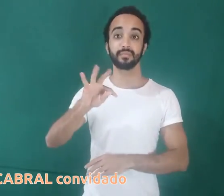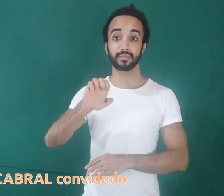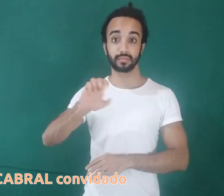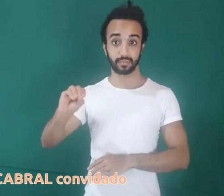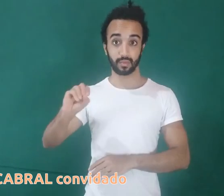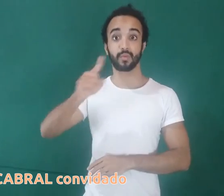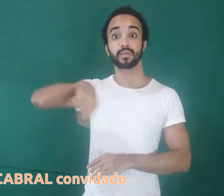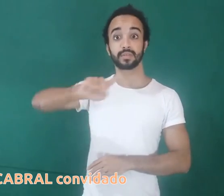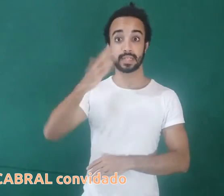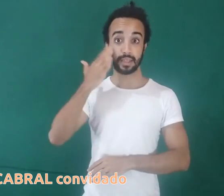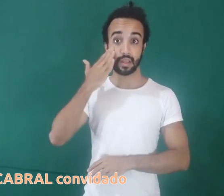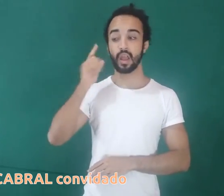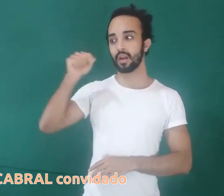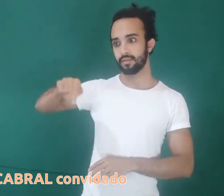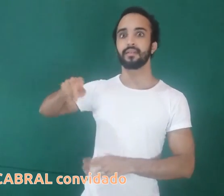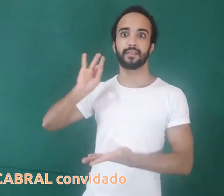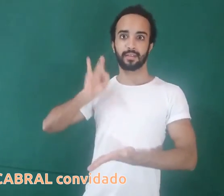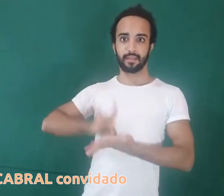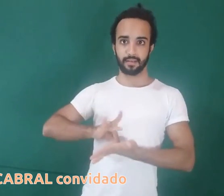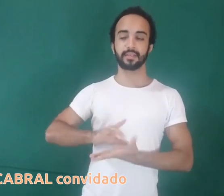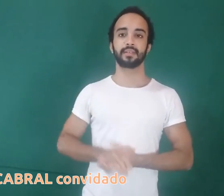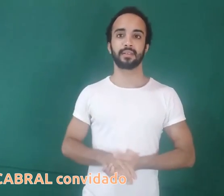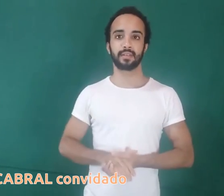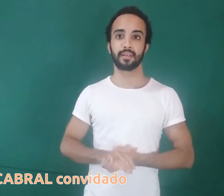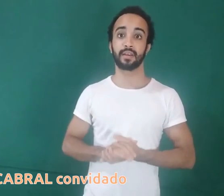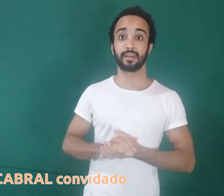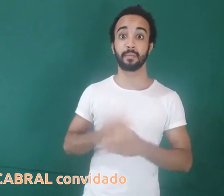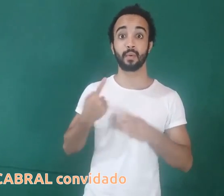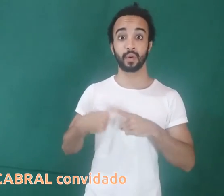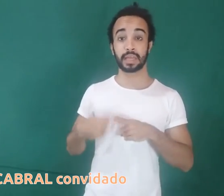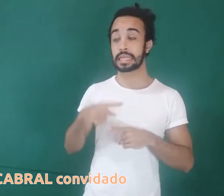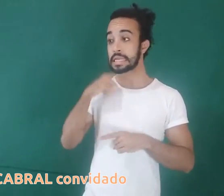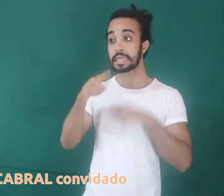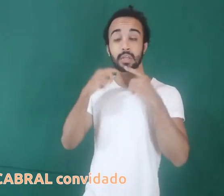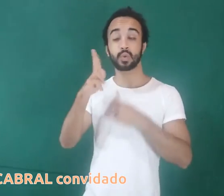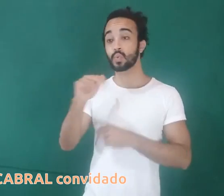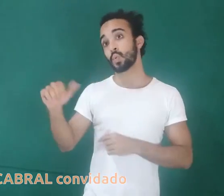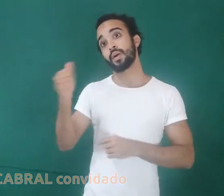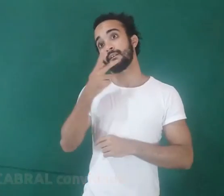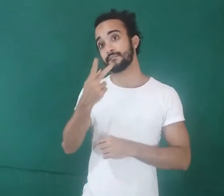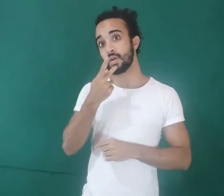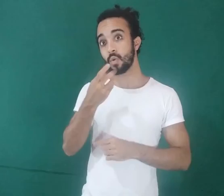talvez entendam, então foi aqui, realmente, Alvinho trouxe isso do Theo, porque ninguém nunca tinha falado tão bem. Eu já